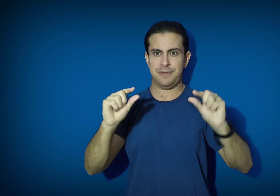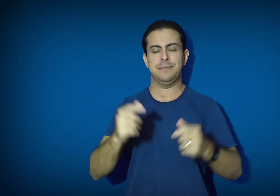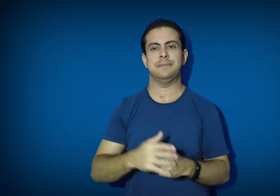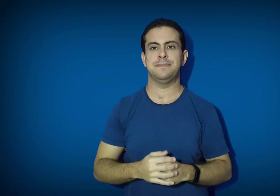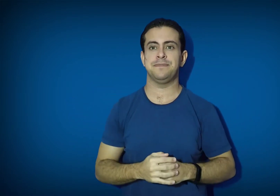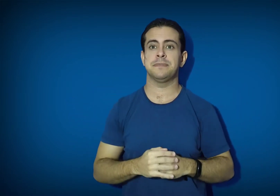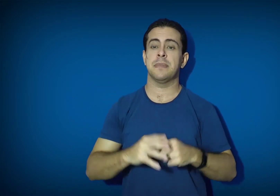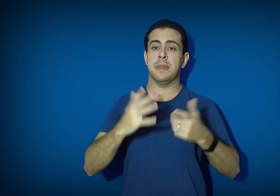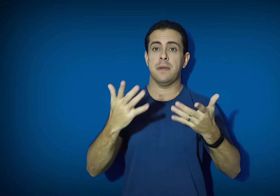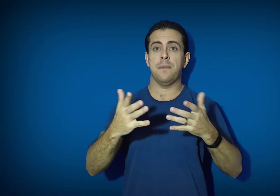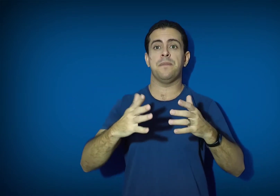não diretamente.